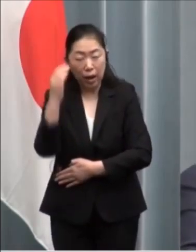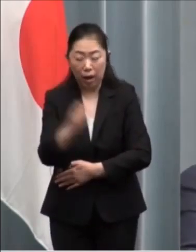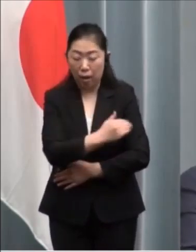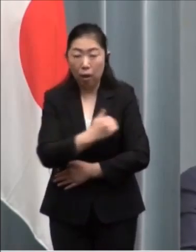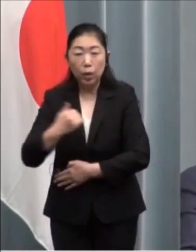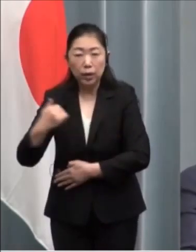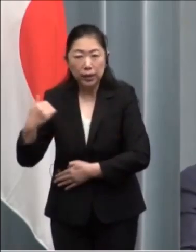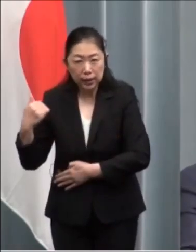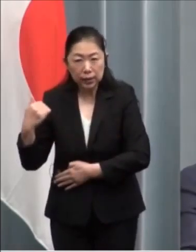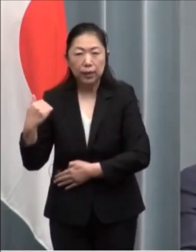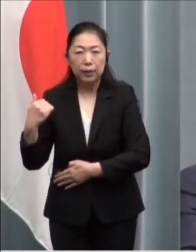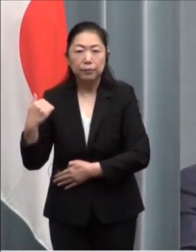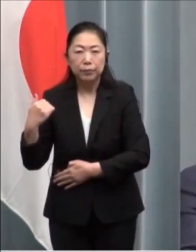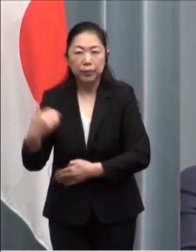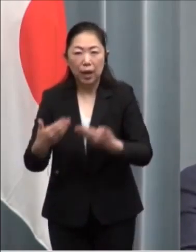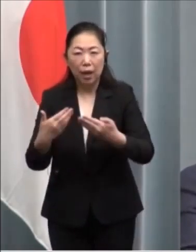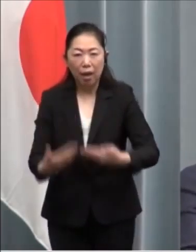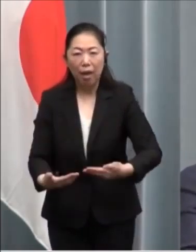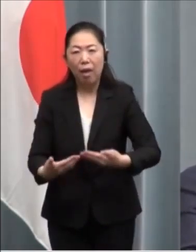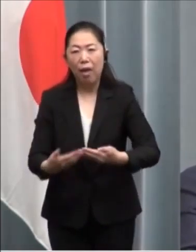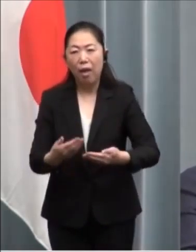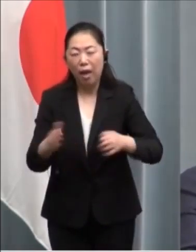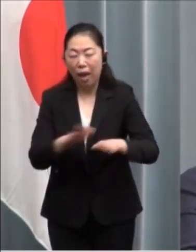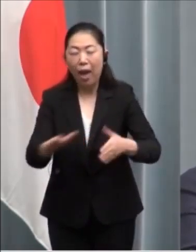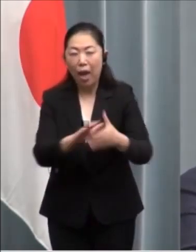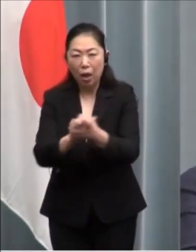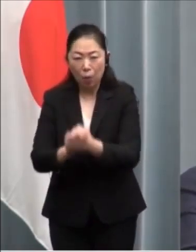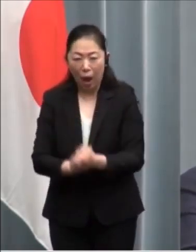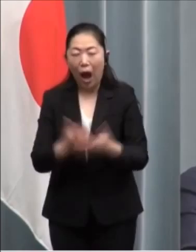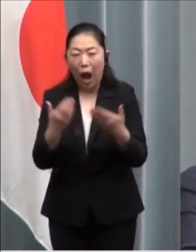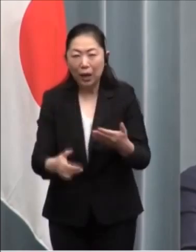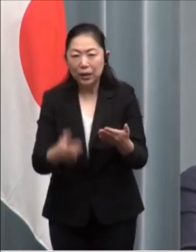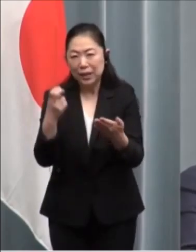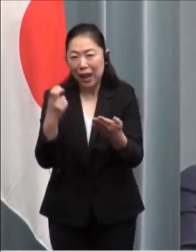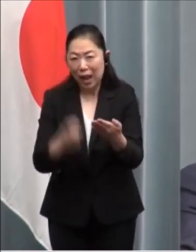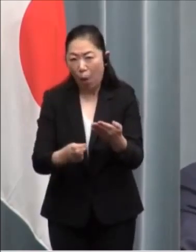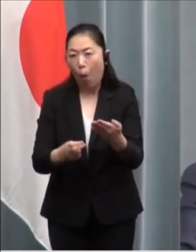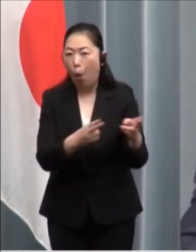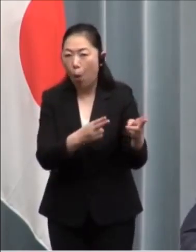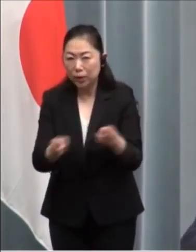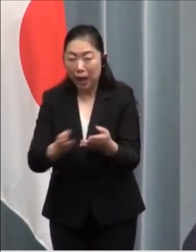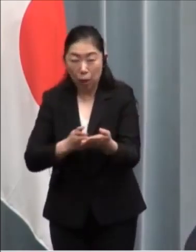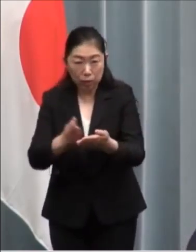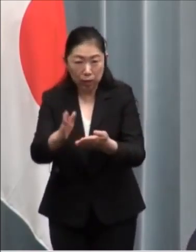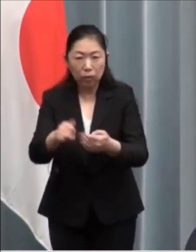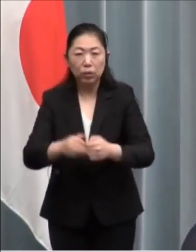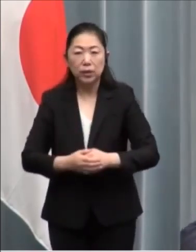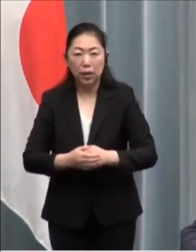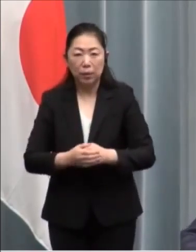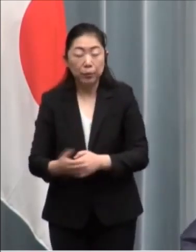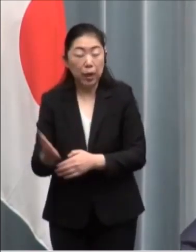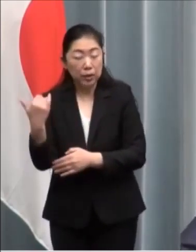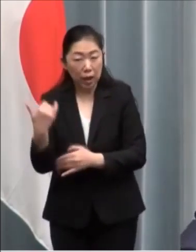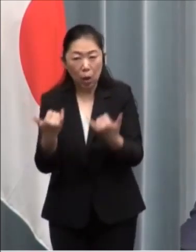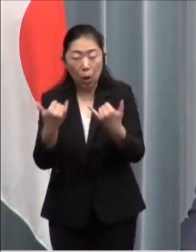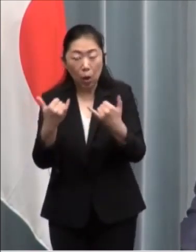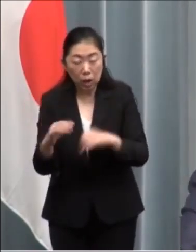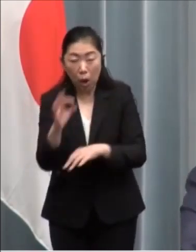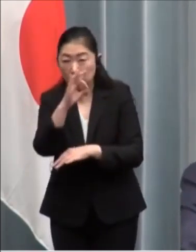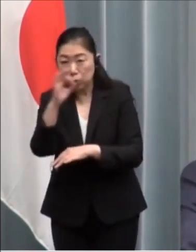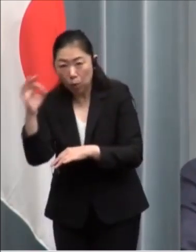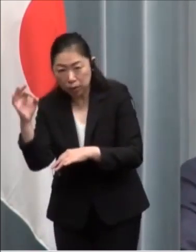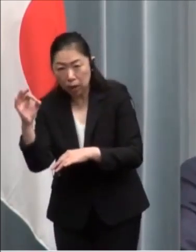の平和安全法制というものを成立させていただいた上であります。で、昨今の世論調査においても逆転